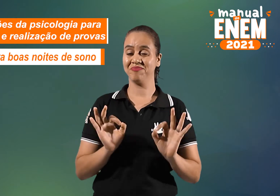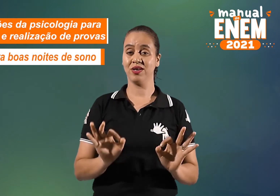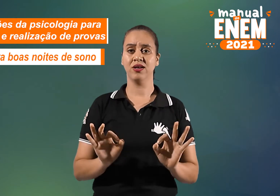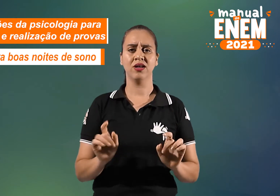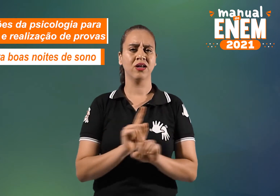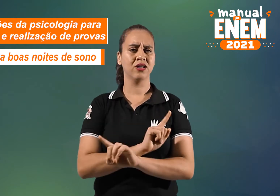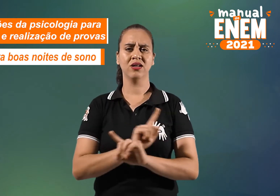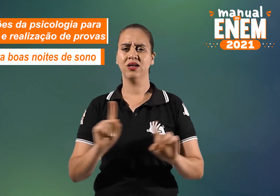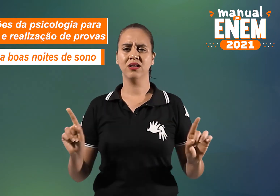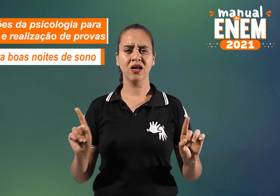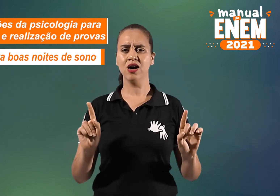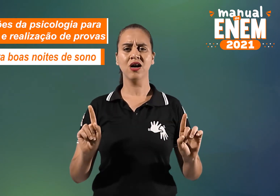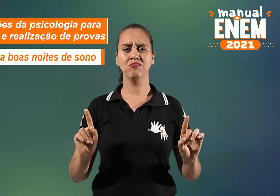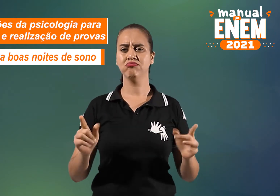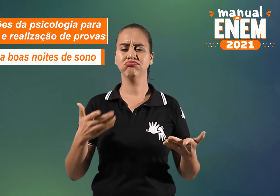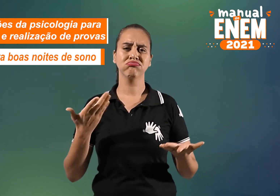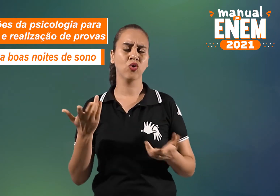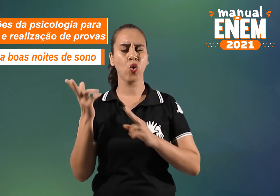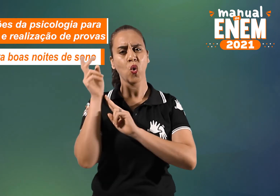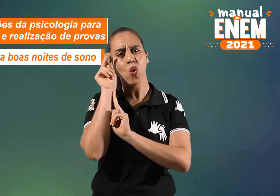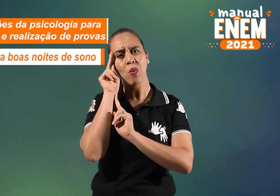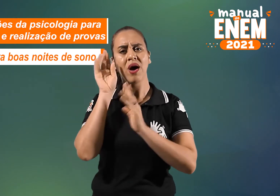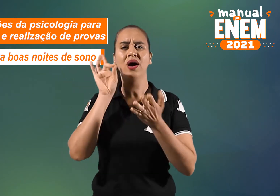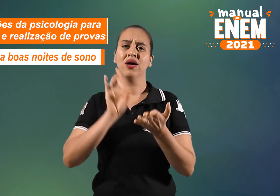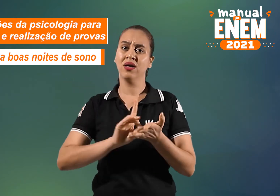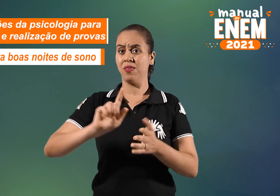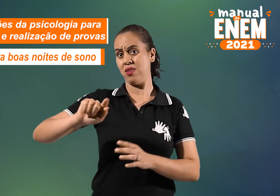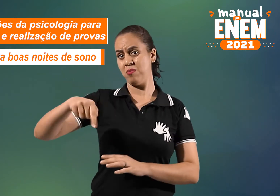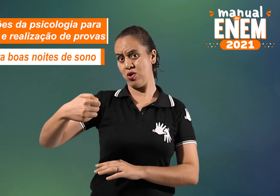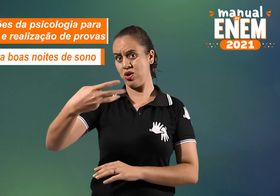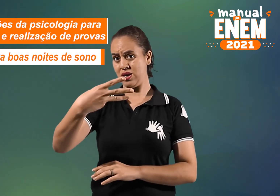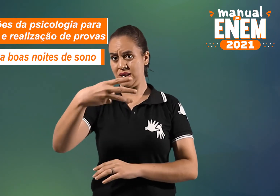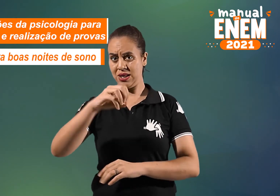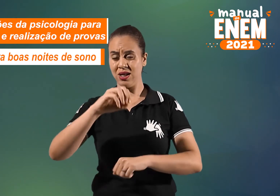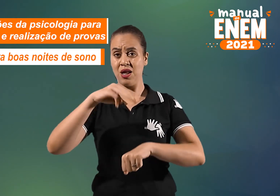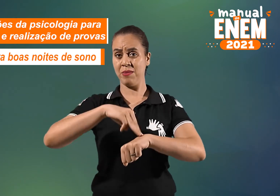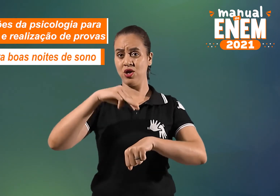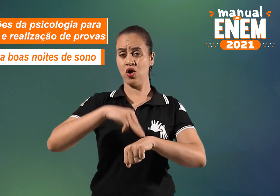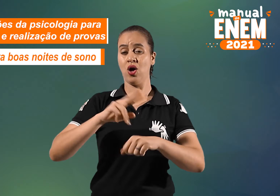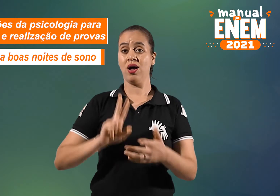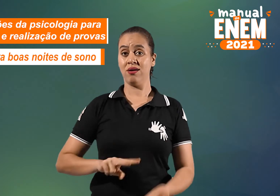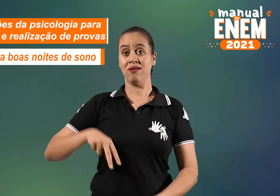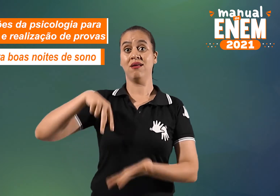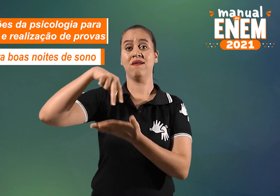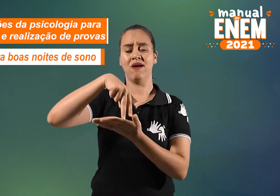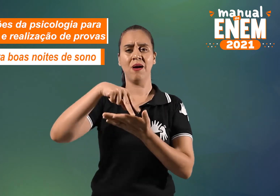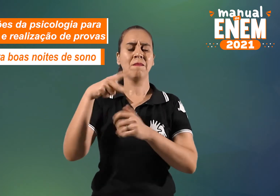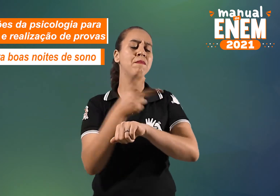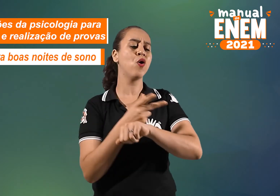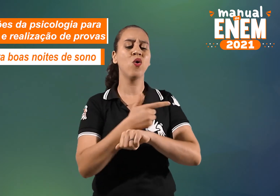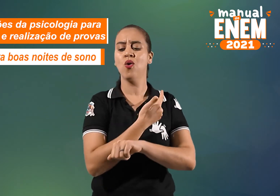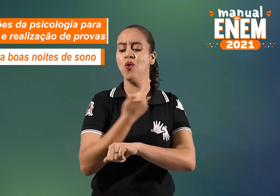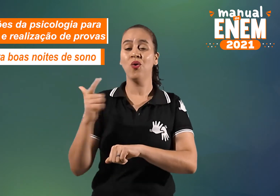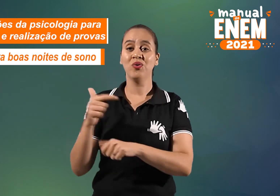ajudar. E se você não conseguir dormir após 30 minutos, levante-se e procure